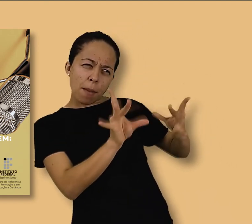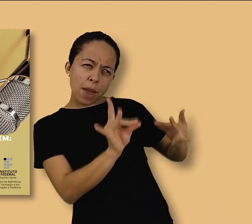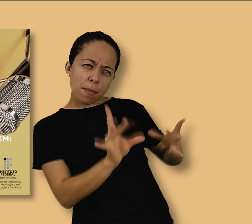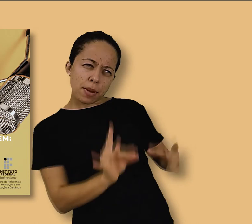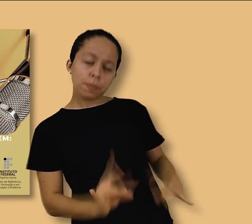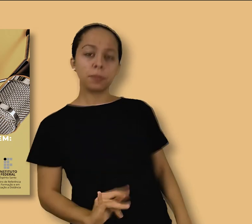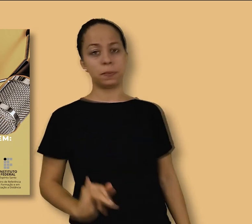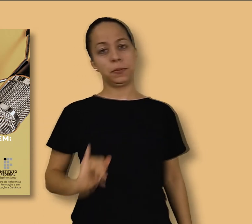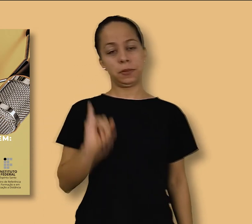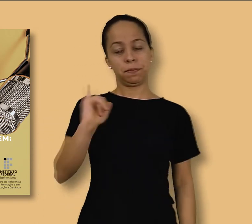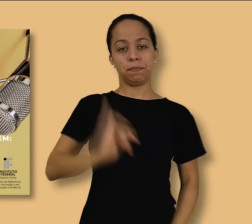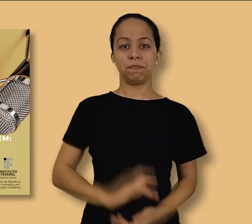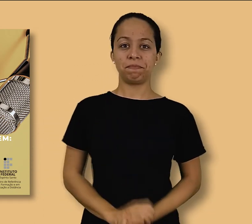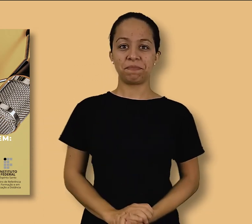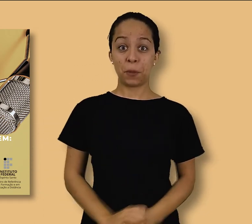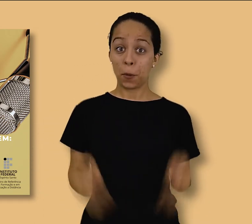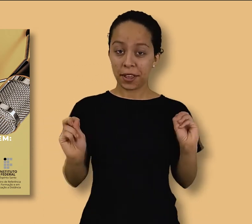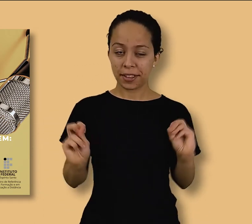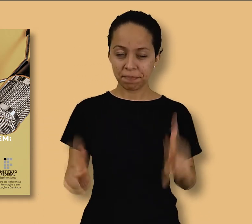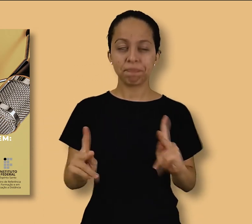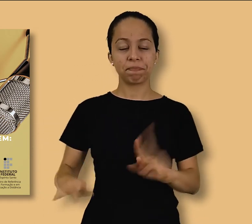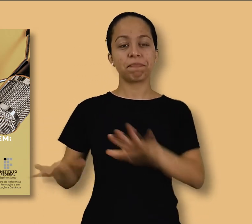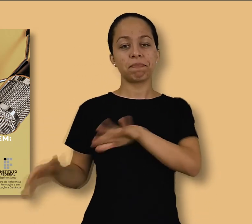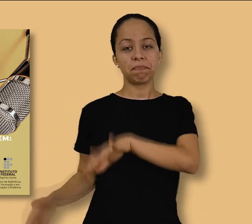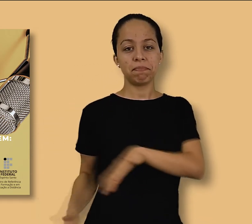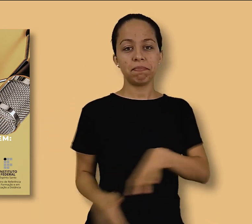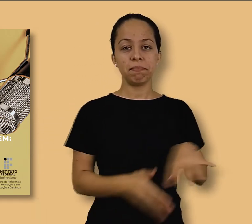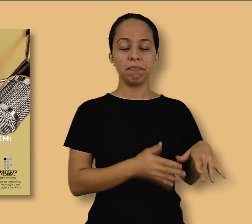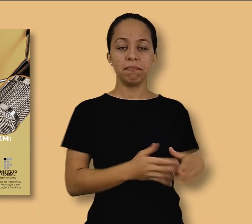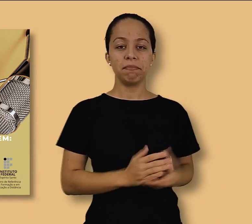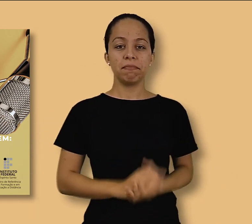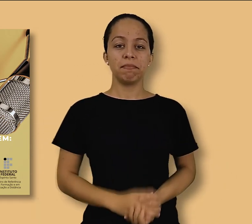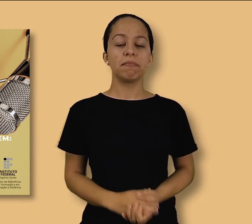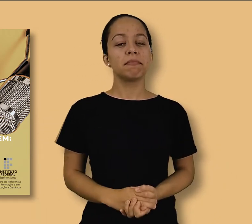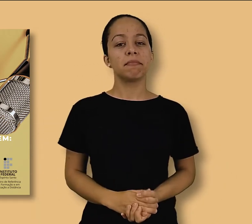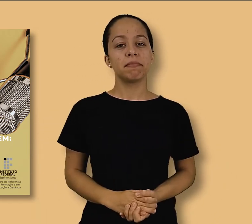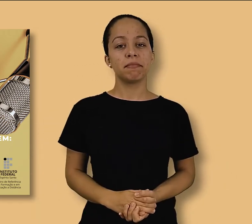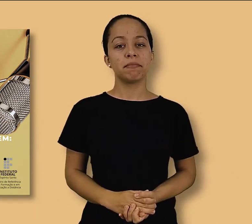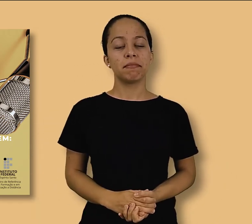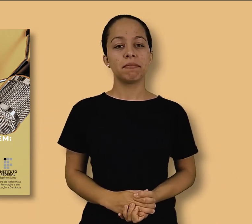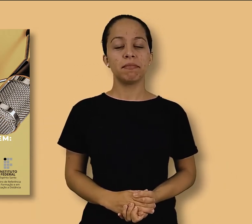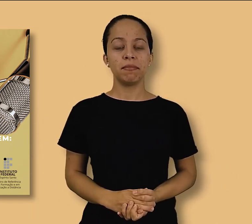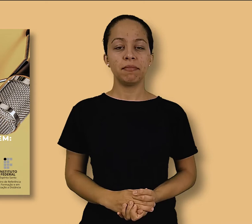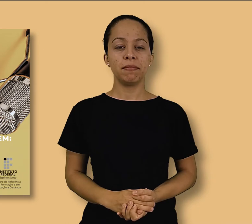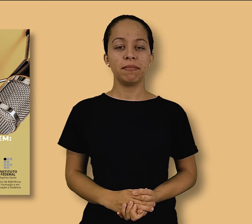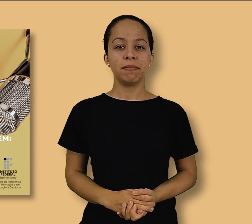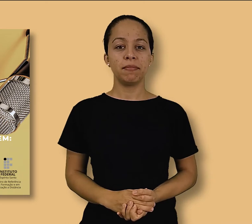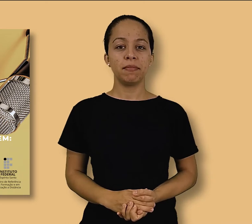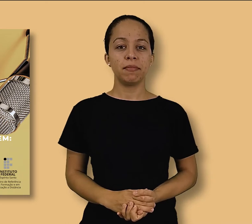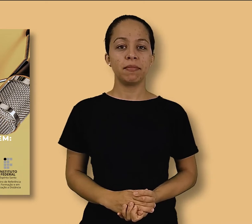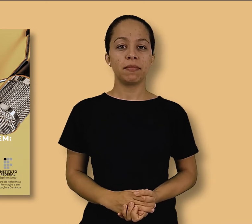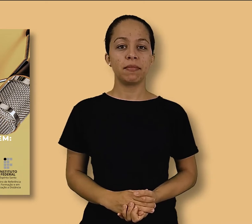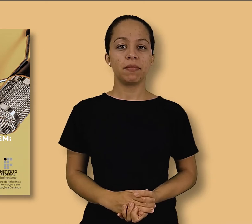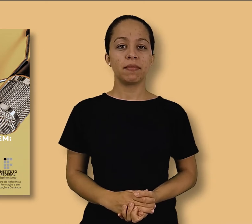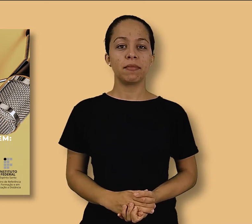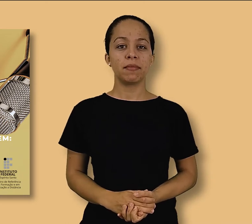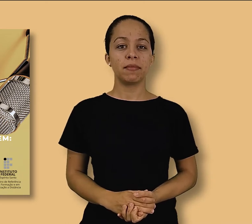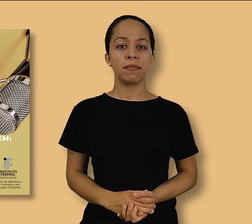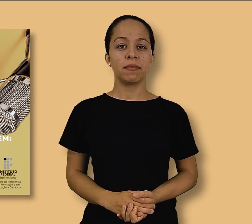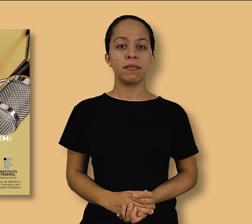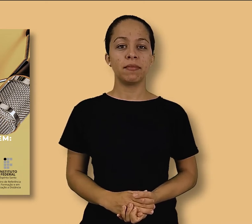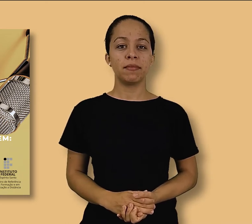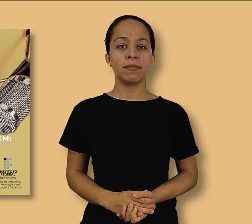certo tá Ok vamos pensar uma vamos avançado né